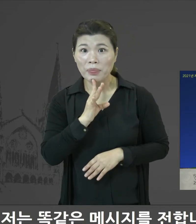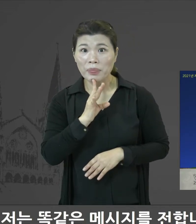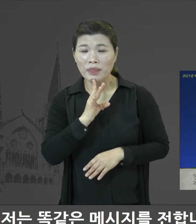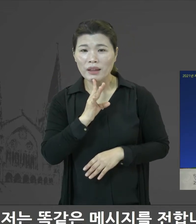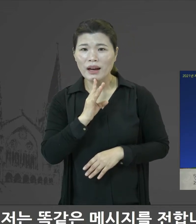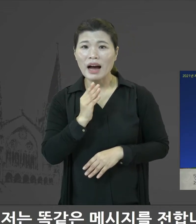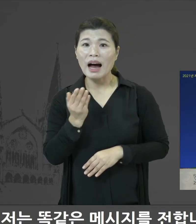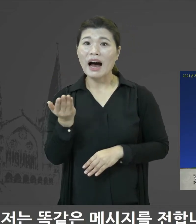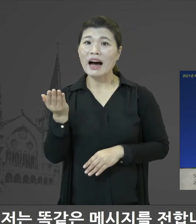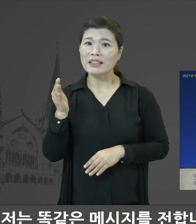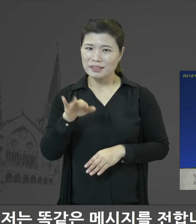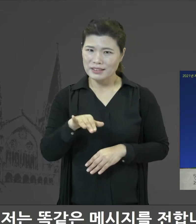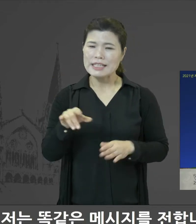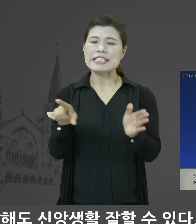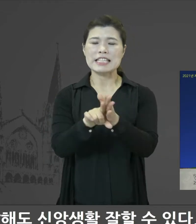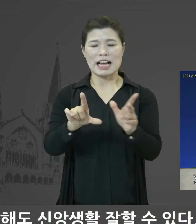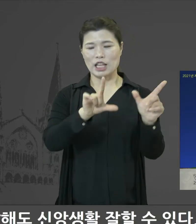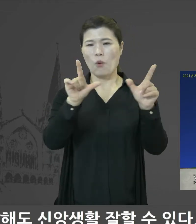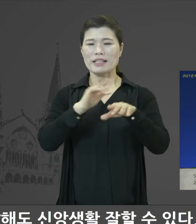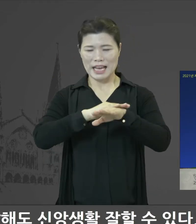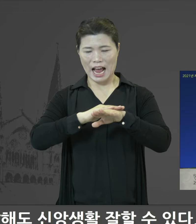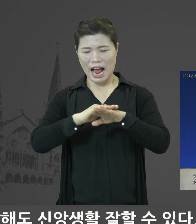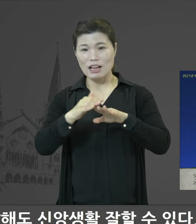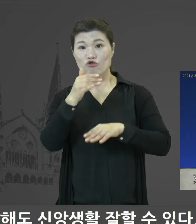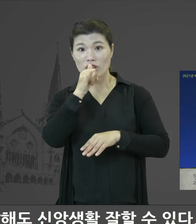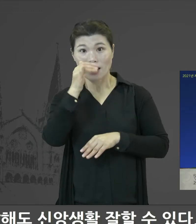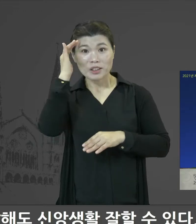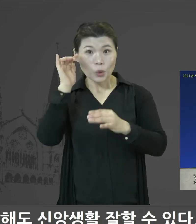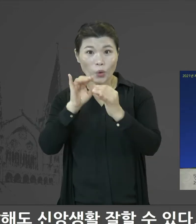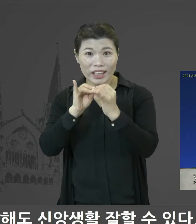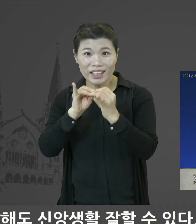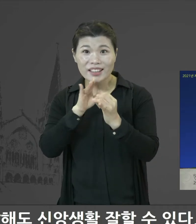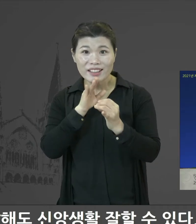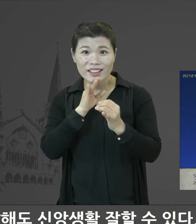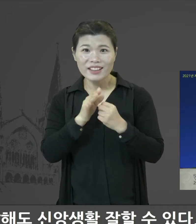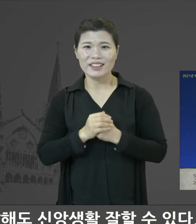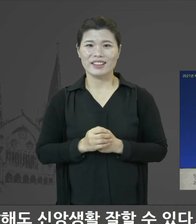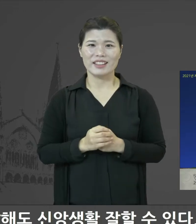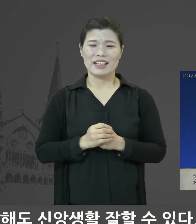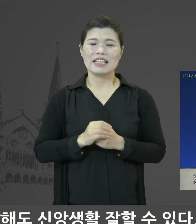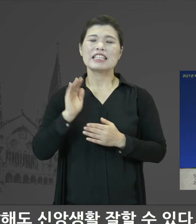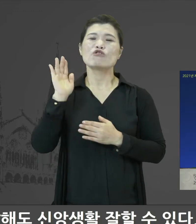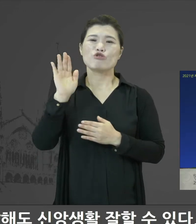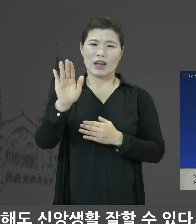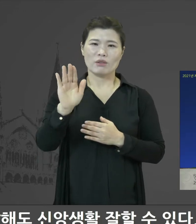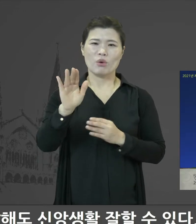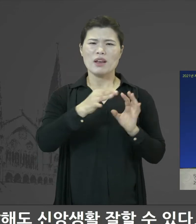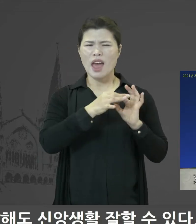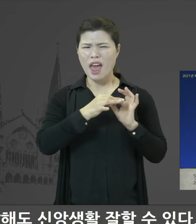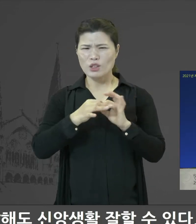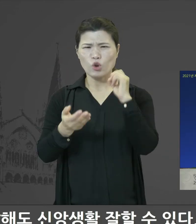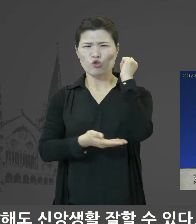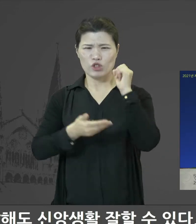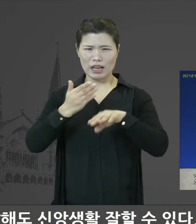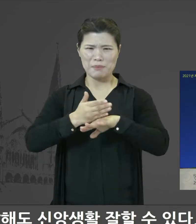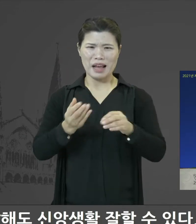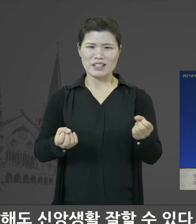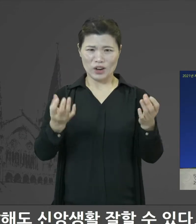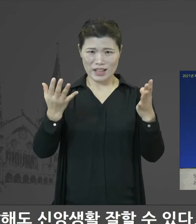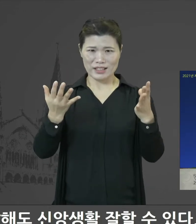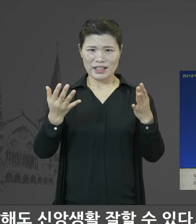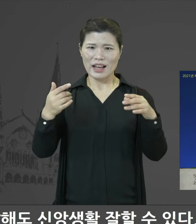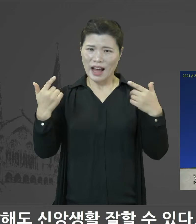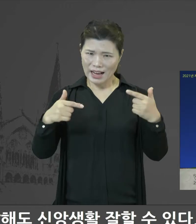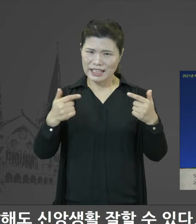잘할 수 있다. 여러분 동의하시죠? 제 이후로도 제가 감사절에는 이 말씀을 꼭